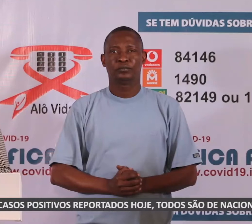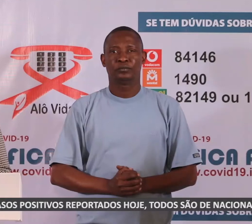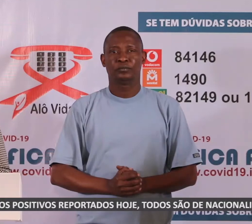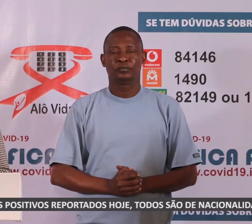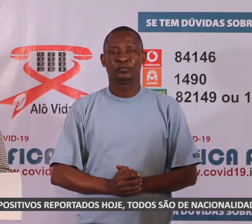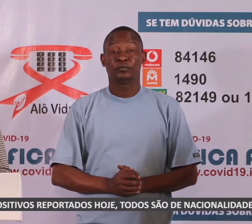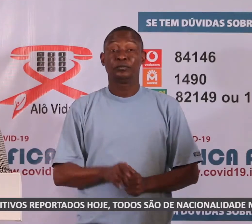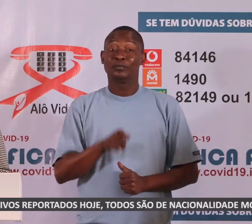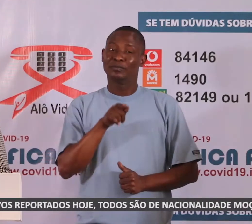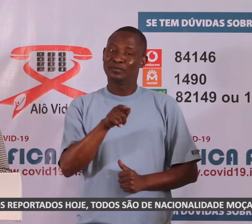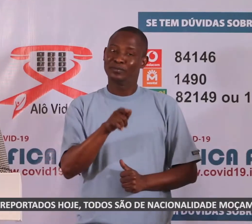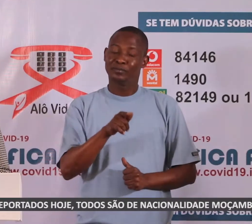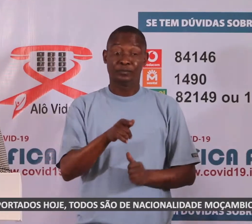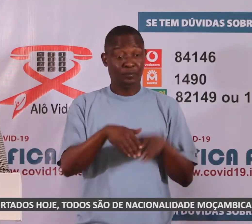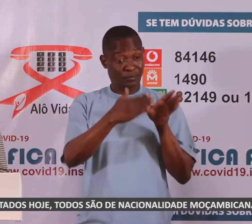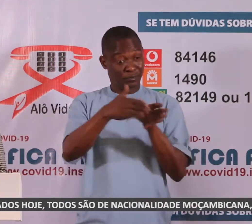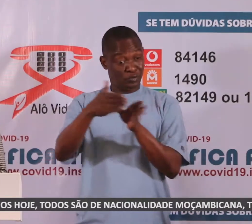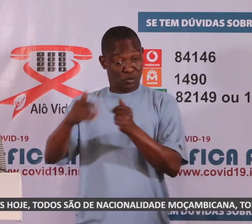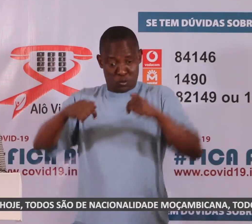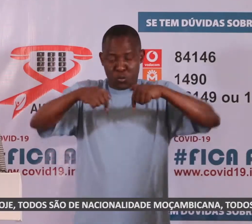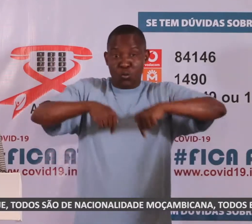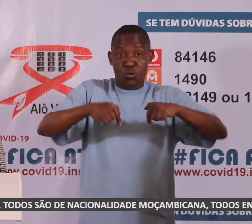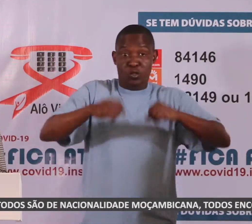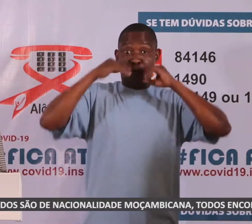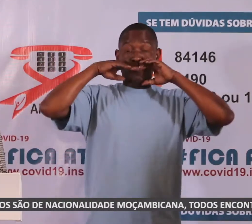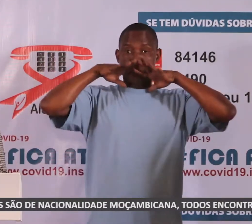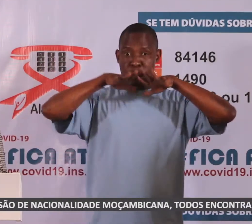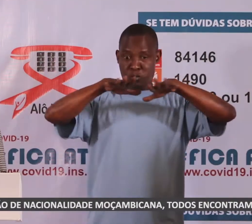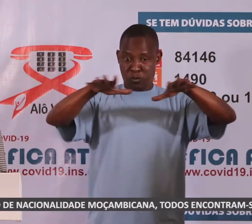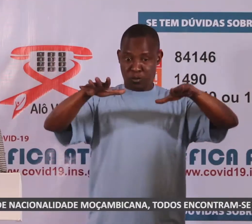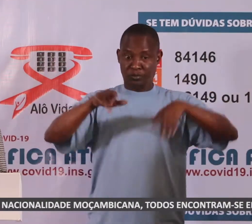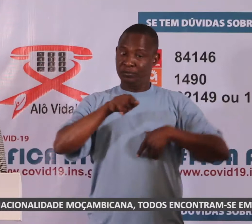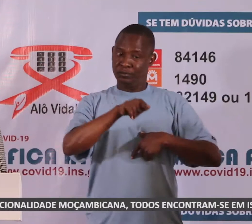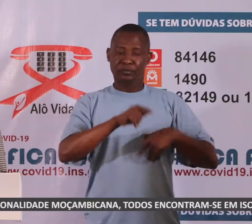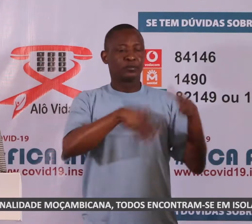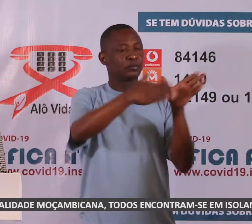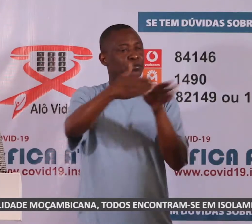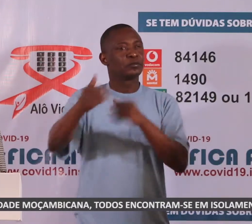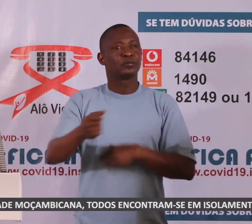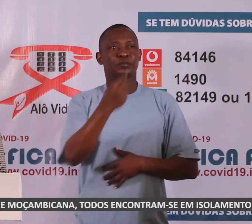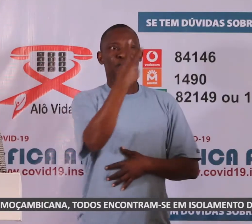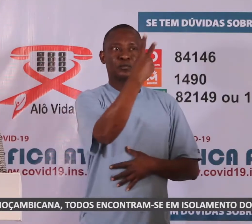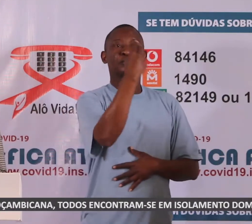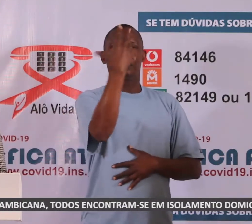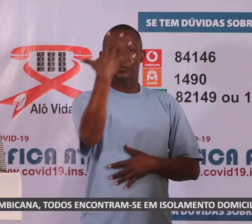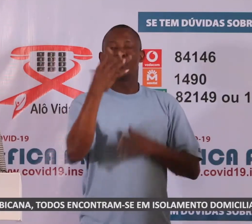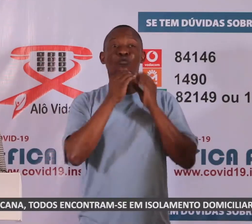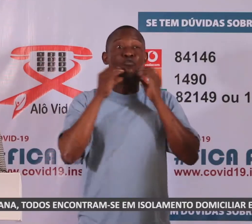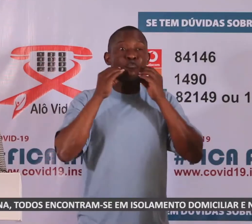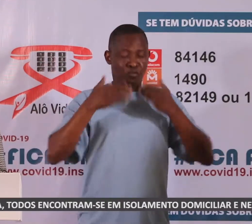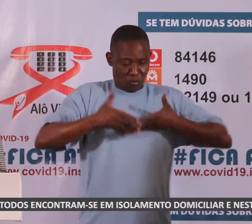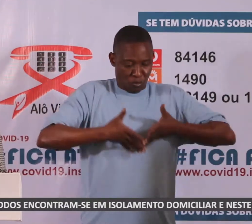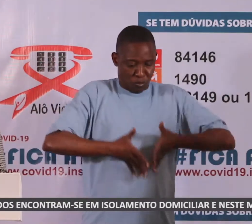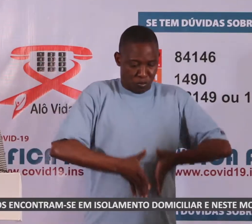Destes novos casos que estamos hoje a reportar, 25 pessoas são de nacionalidade moçambicana e